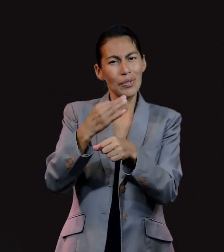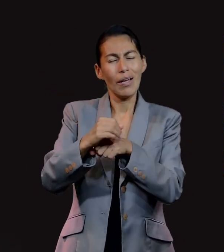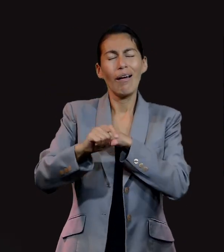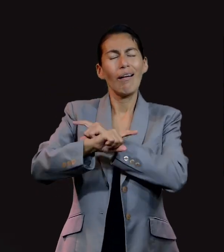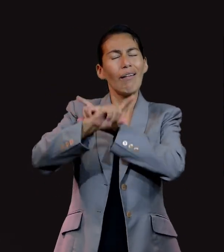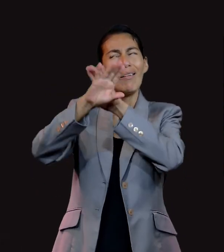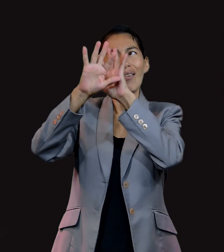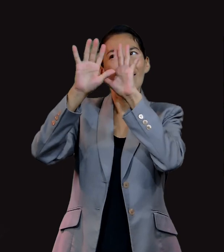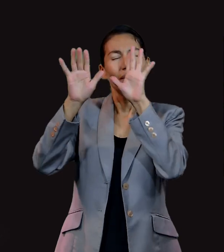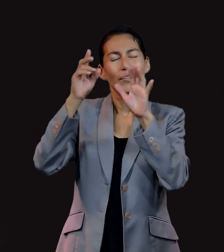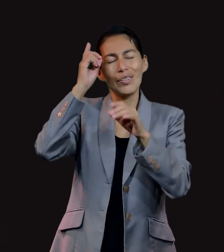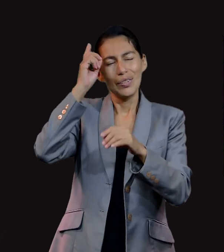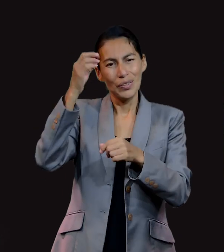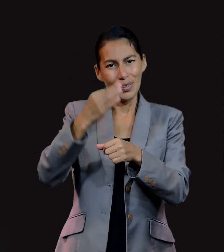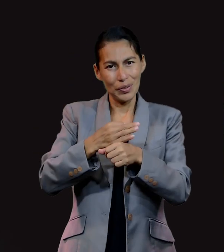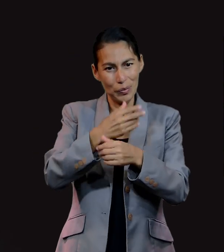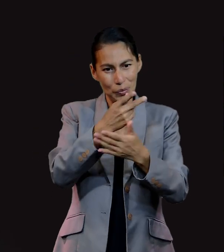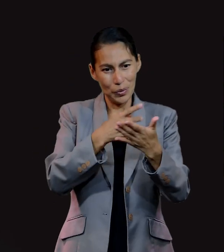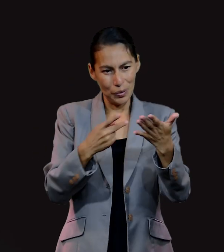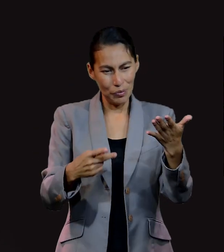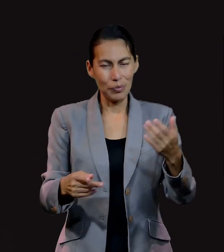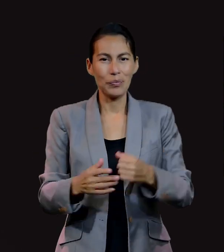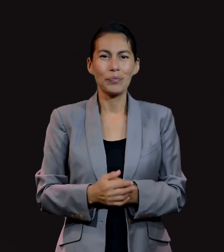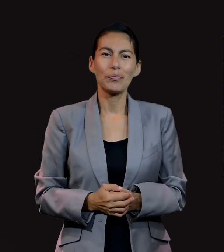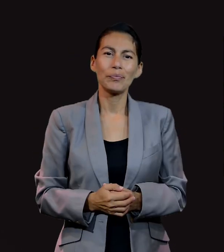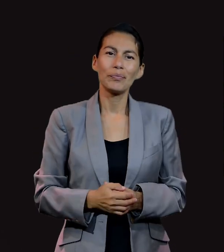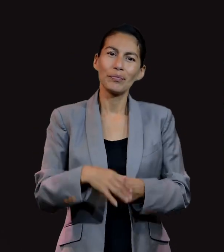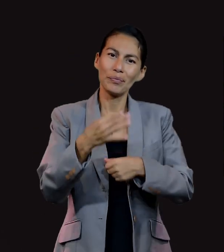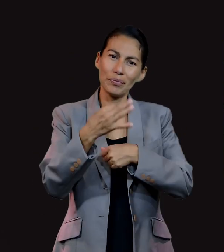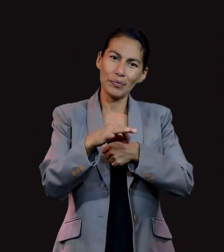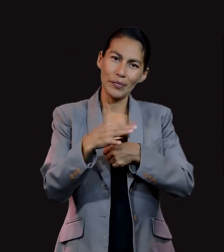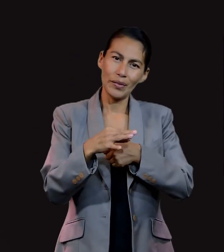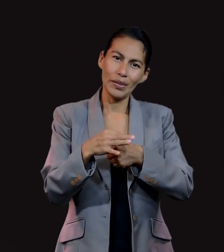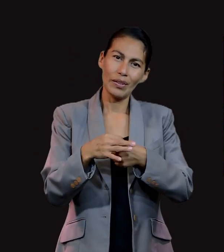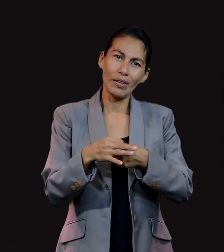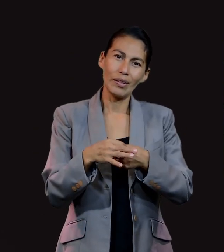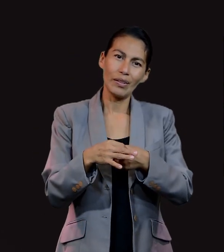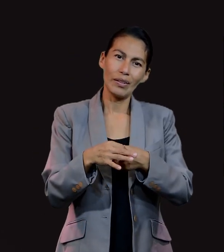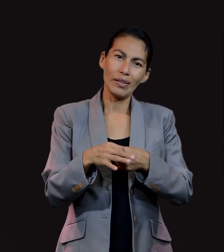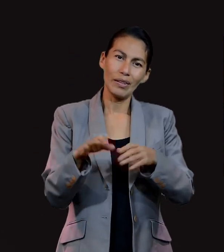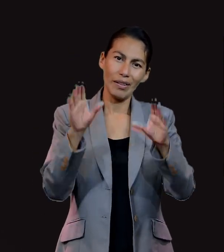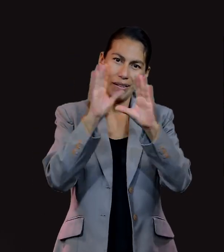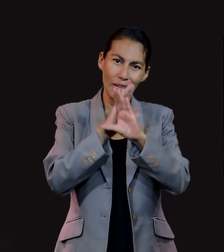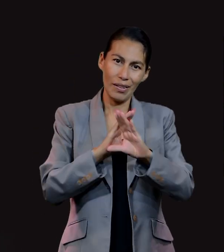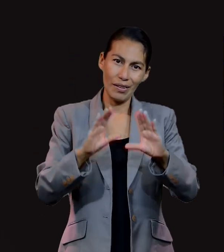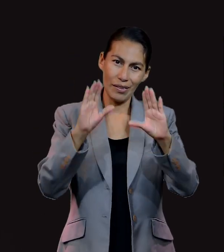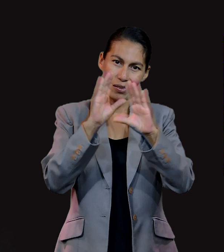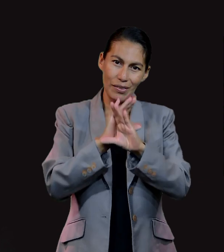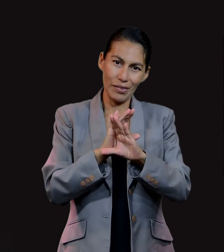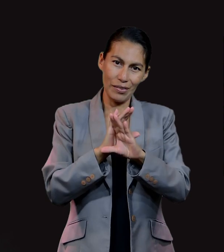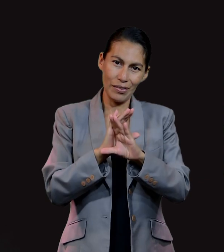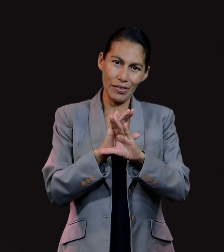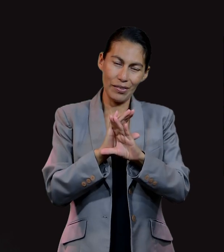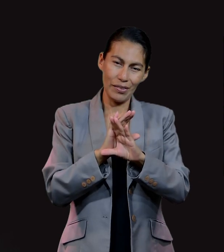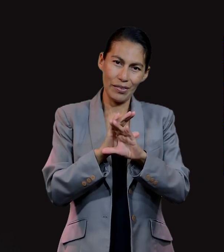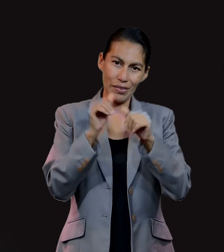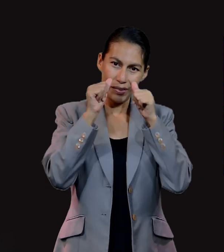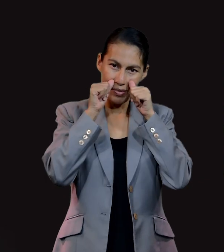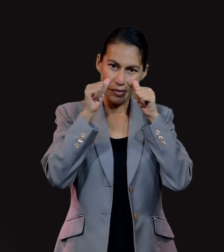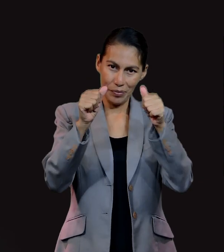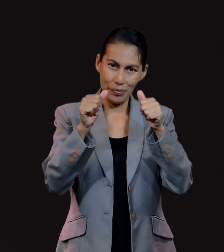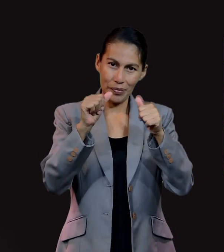agradecimientos para glorificar a Dios en este programa mientras escuchamos a